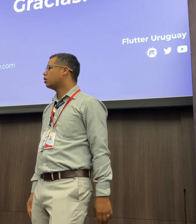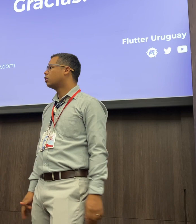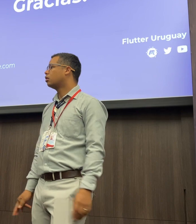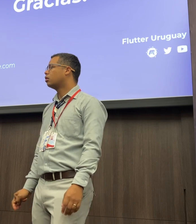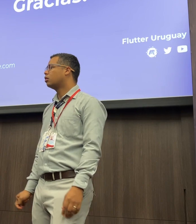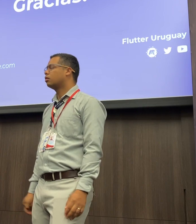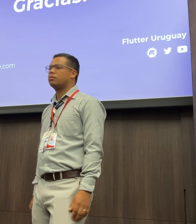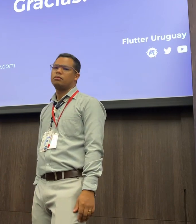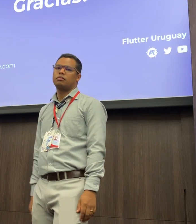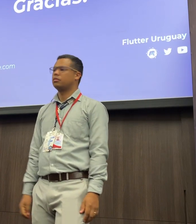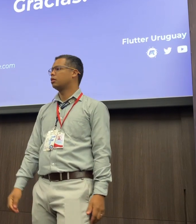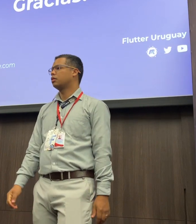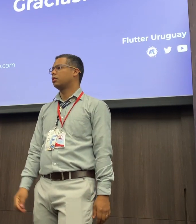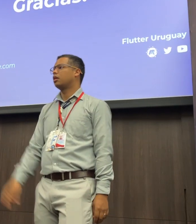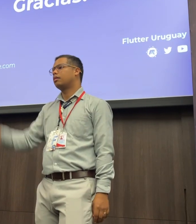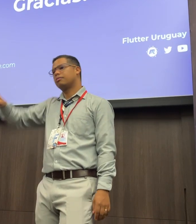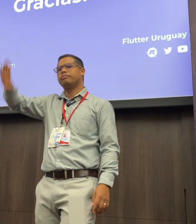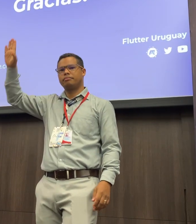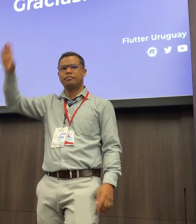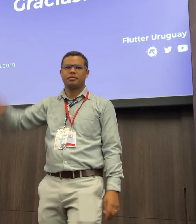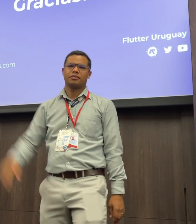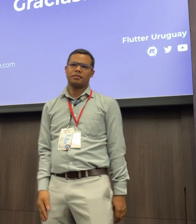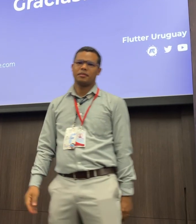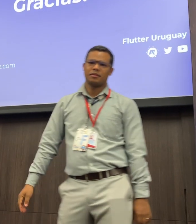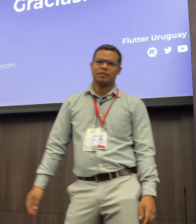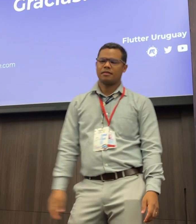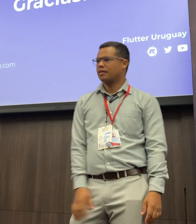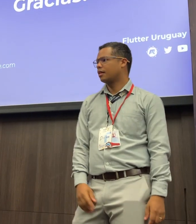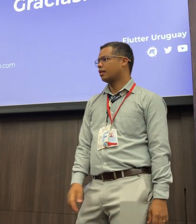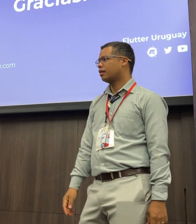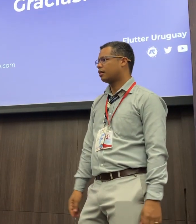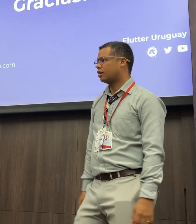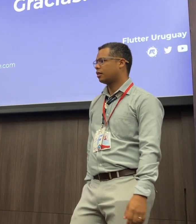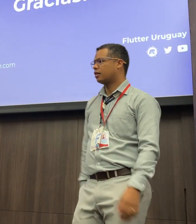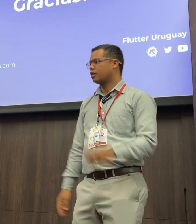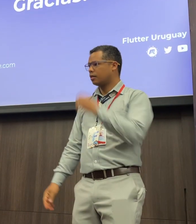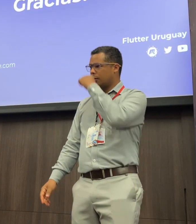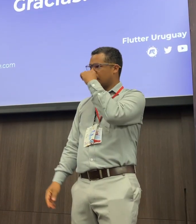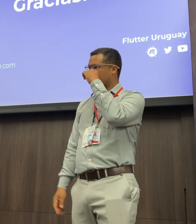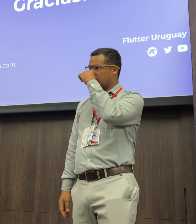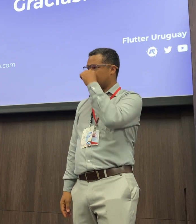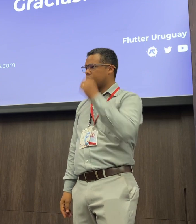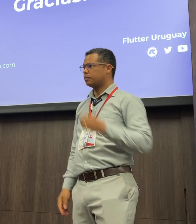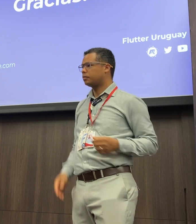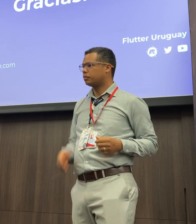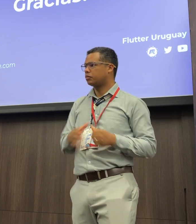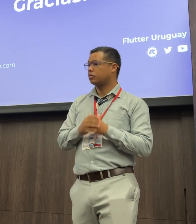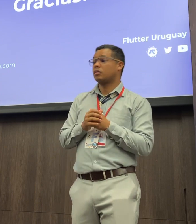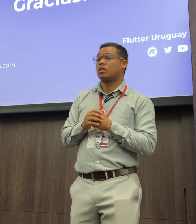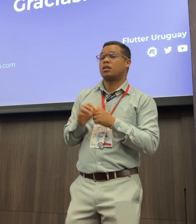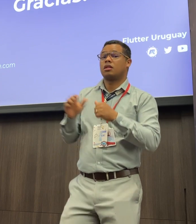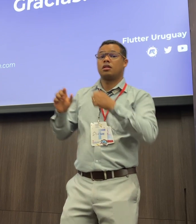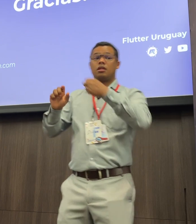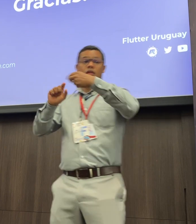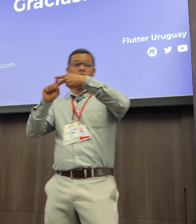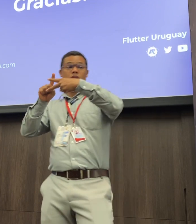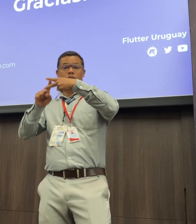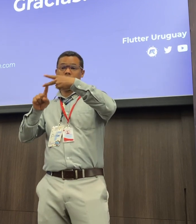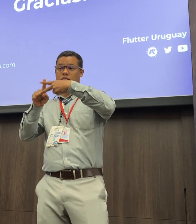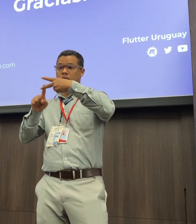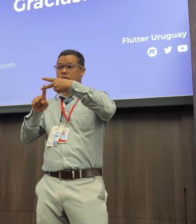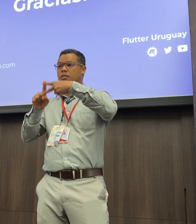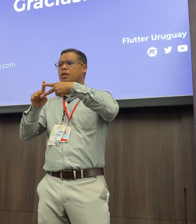Hola. Sí. Respecto a WebSockets y el stream de gRPC, ¿hay algún tipo de beneficio? Pues porque respecto